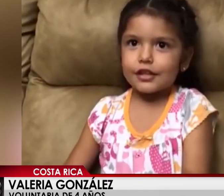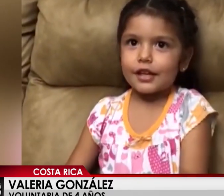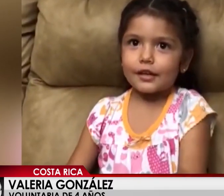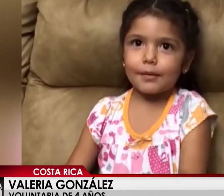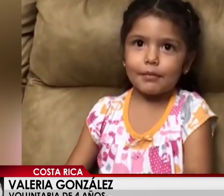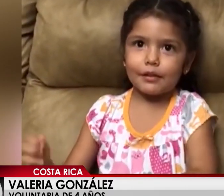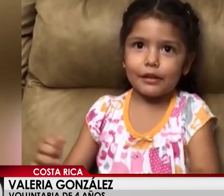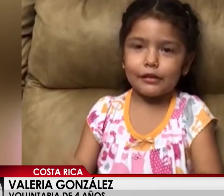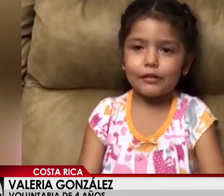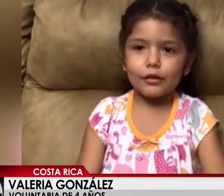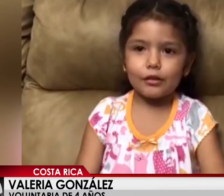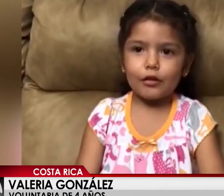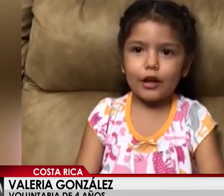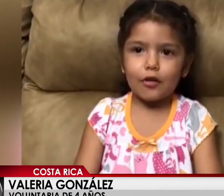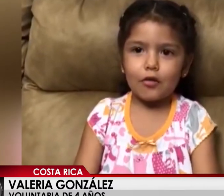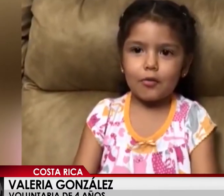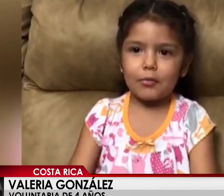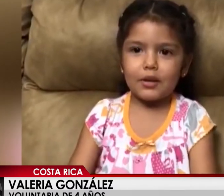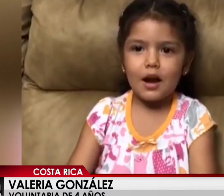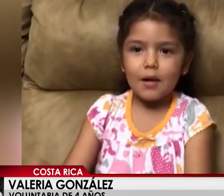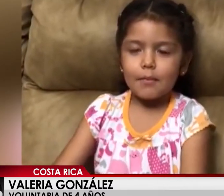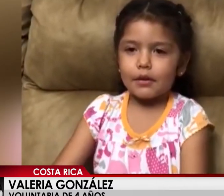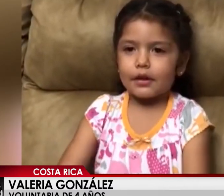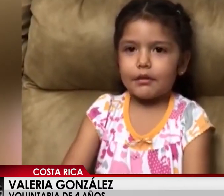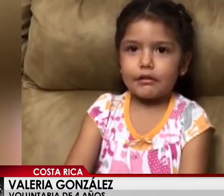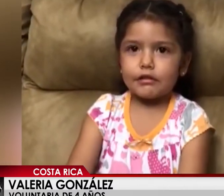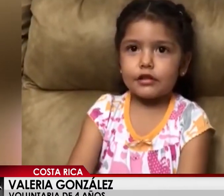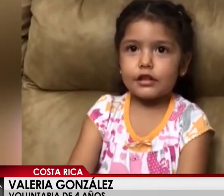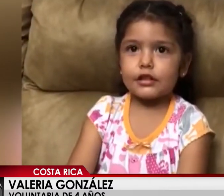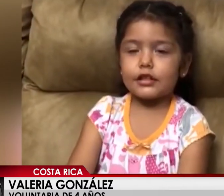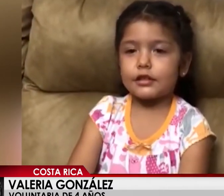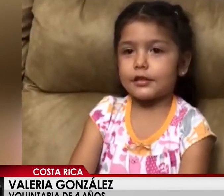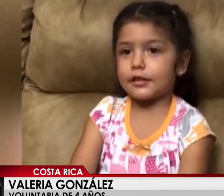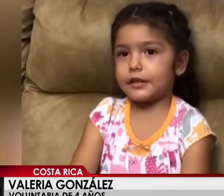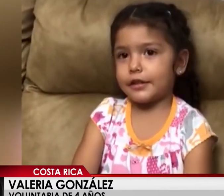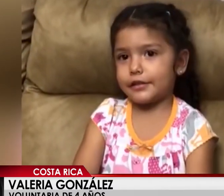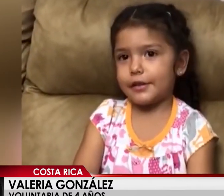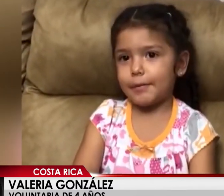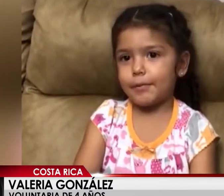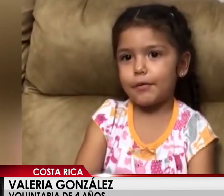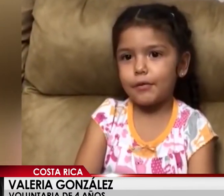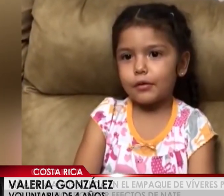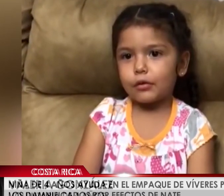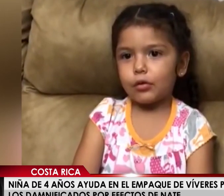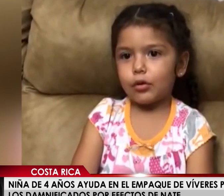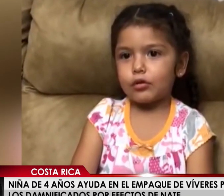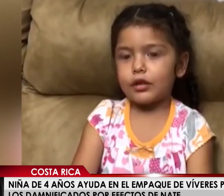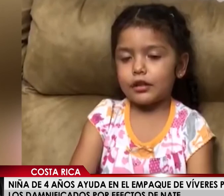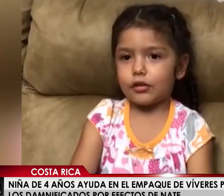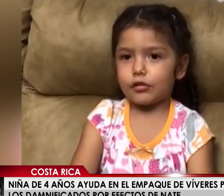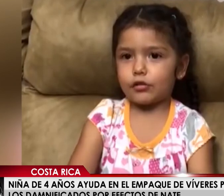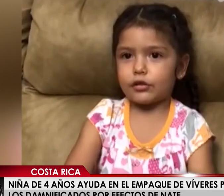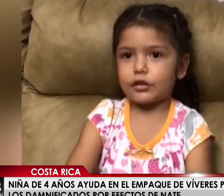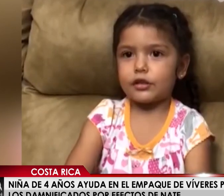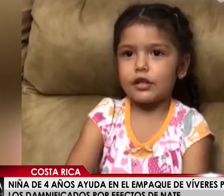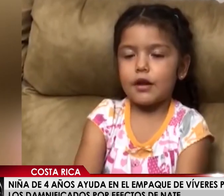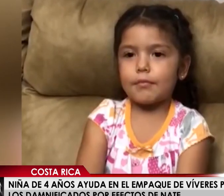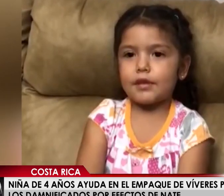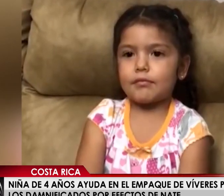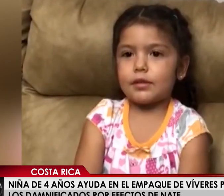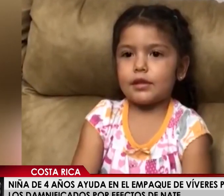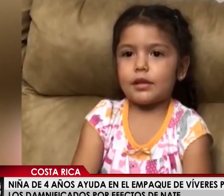niños que perdieron toda la comida, porque ella se le llevó todo y ahí